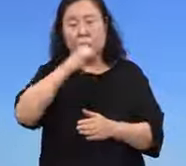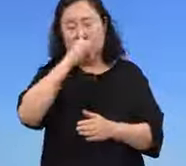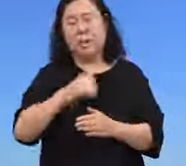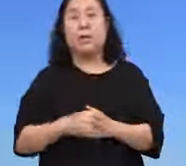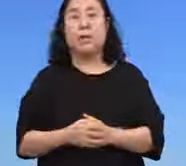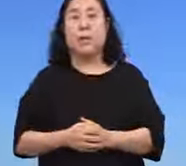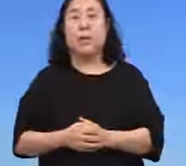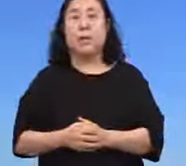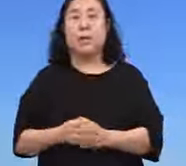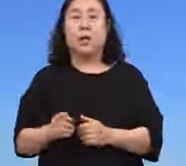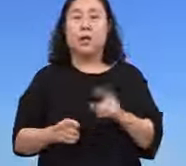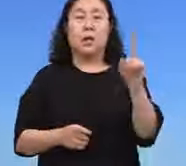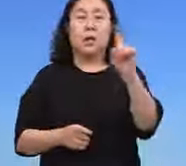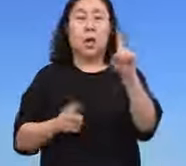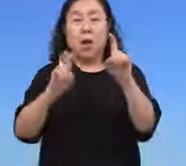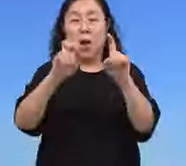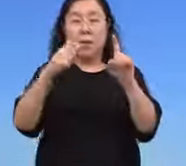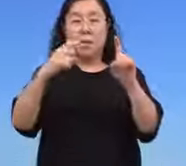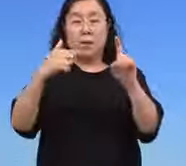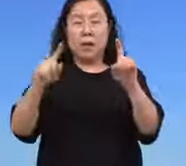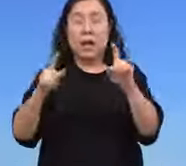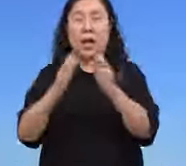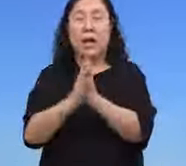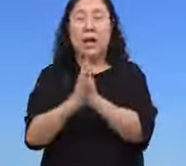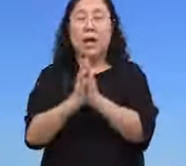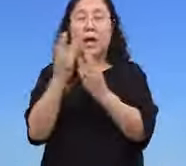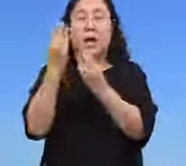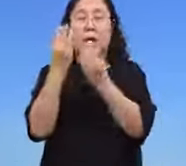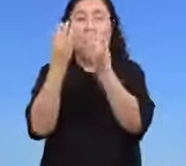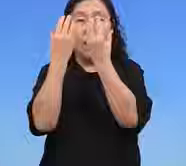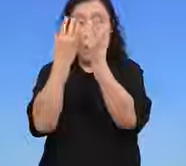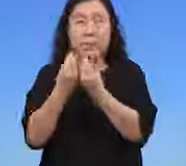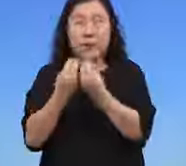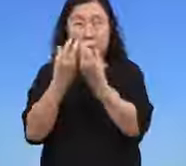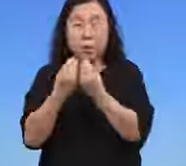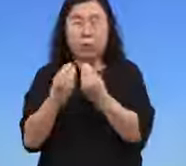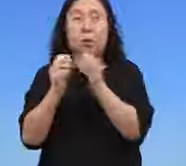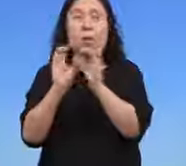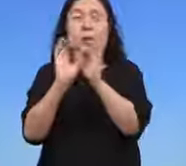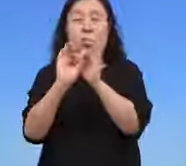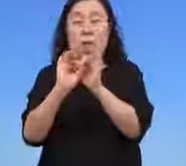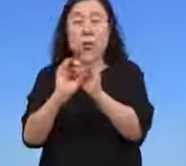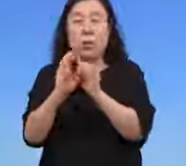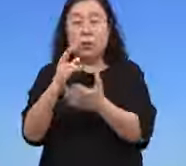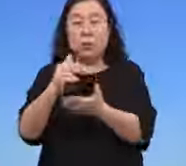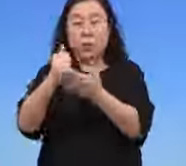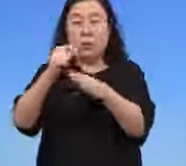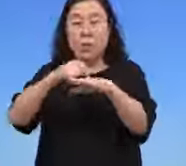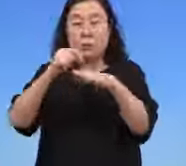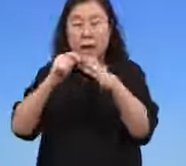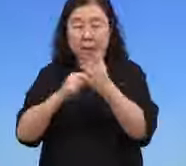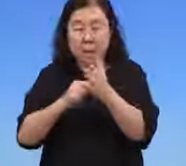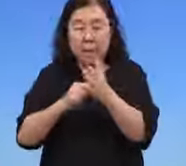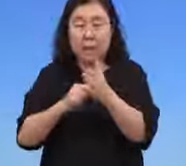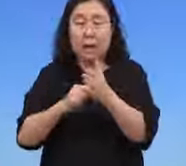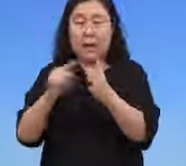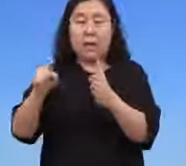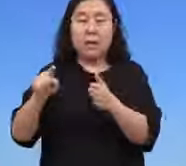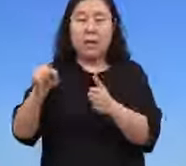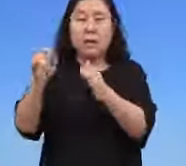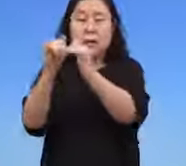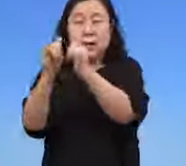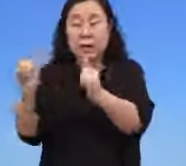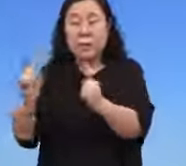읽으면서 진짜 이 열무나 비유를 통하여 우리 주님의 마음이 그분들에게 좀 전달이 됐으면 좋겠습니다.